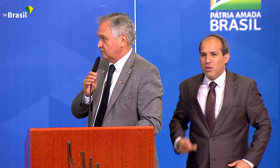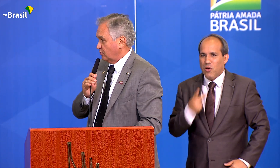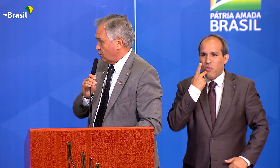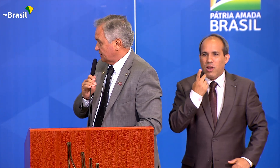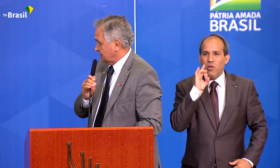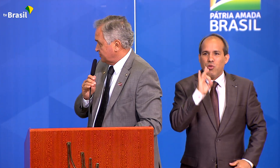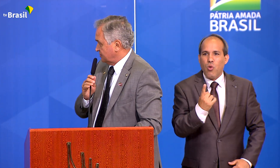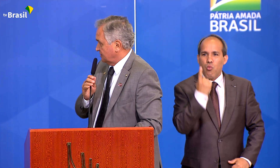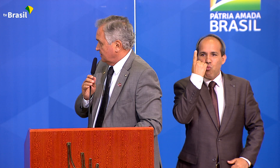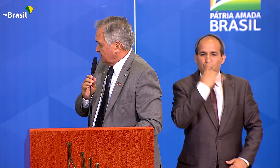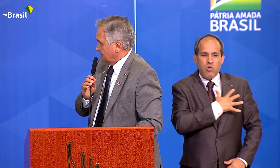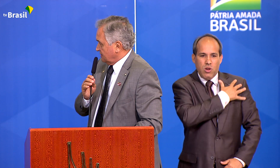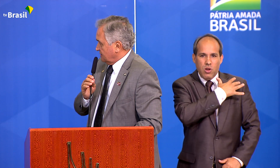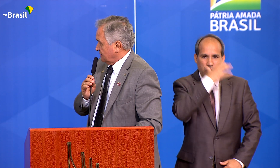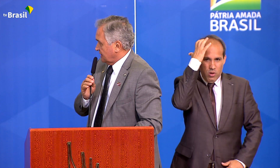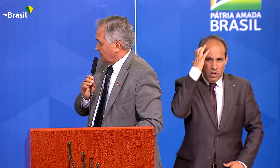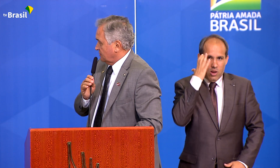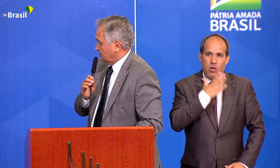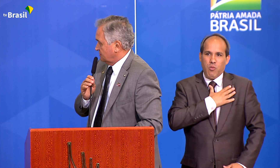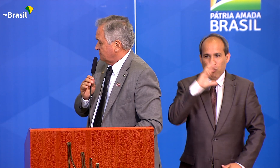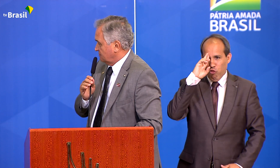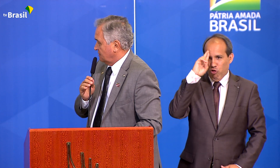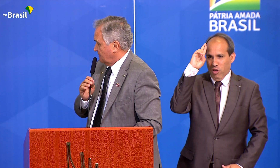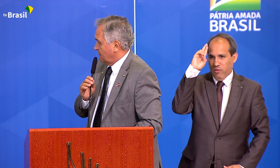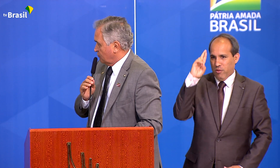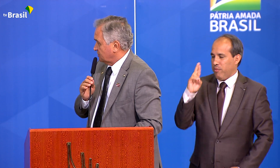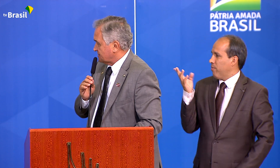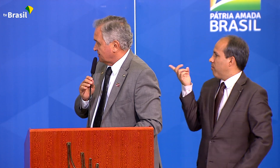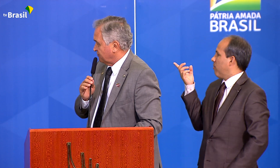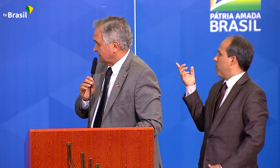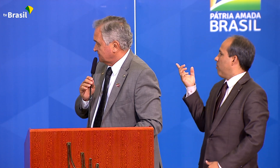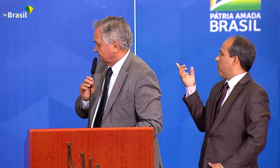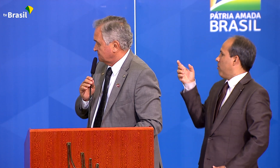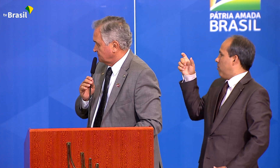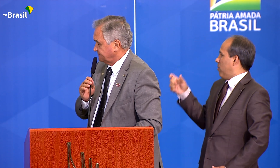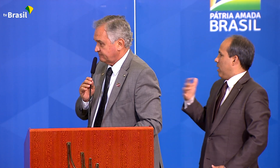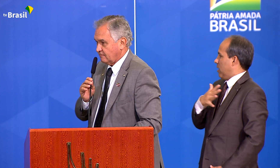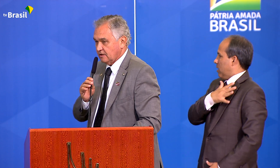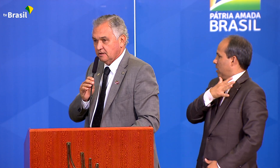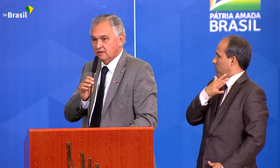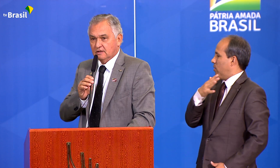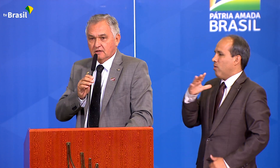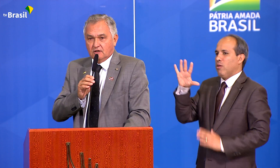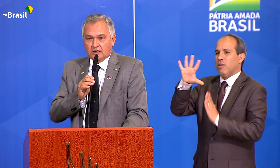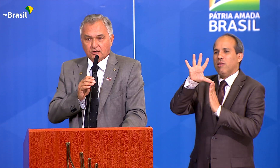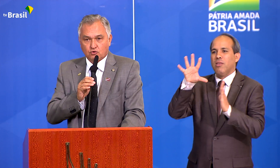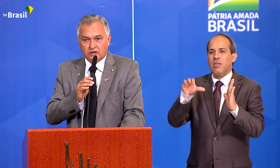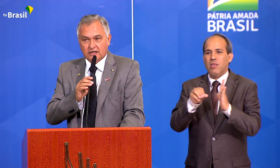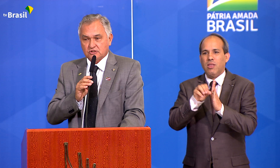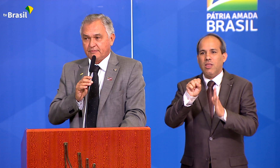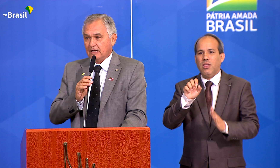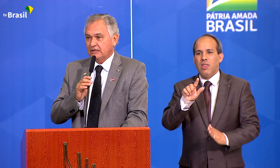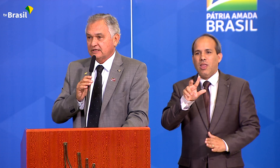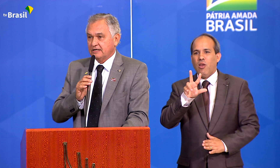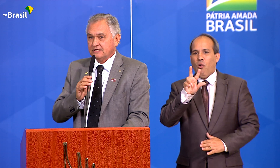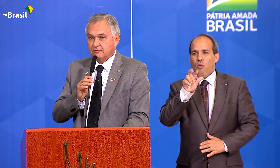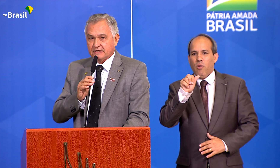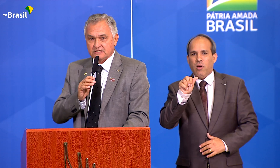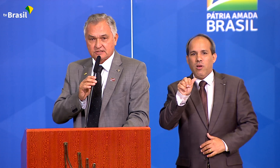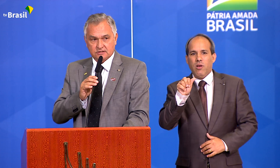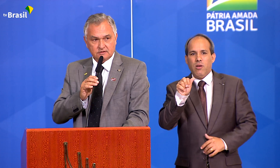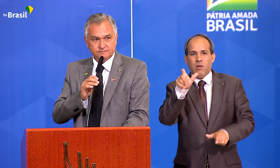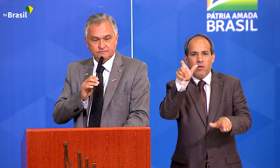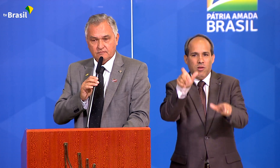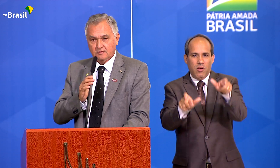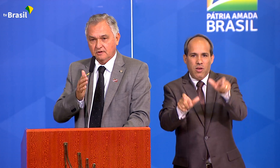somente ao General Heleno meu comandante General muitas selva né Olá caros colegas parlamentares